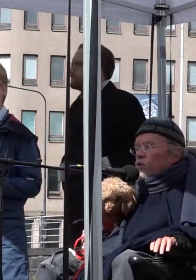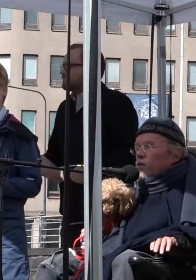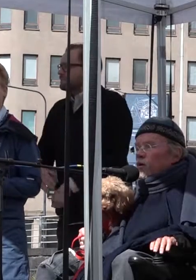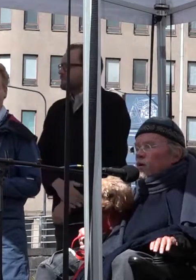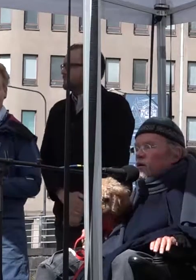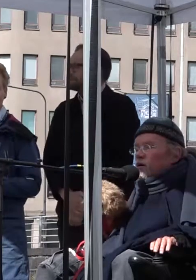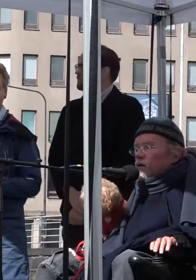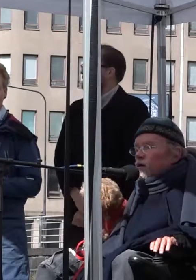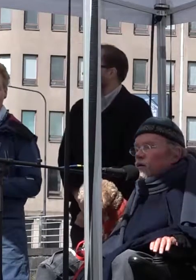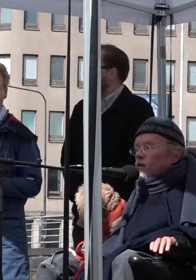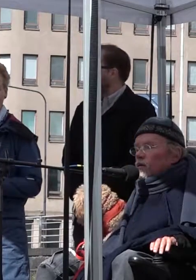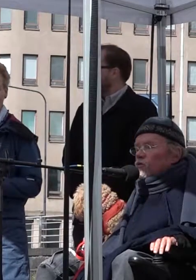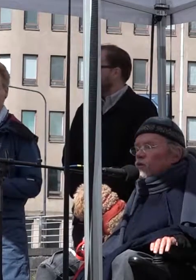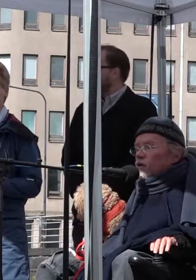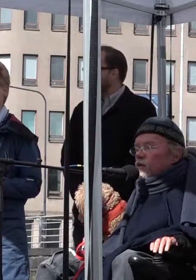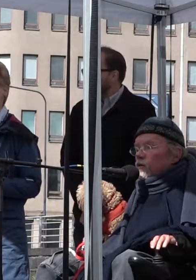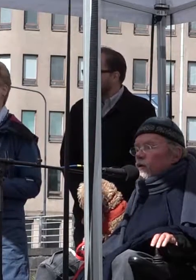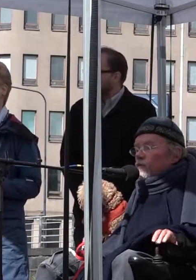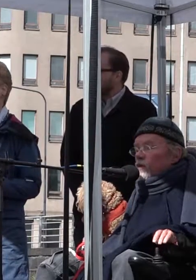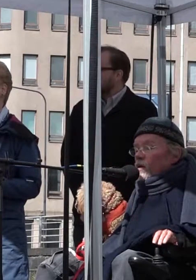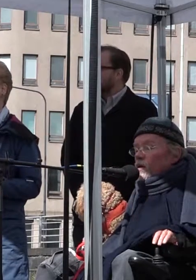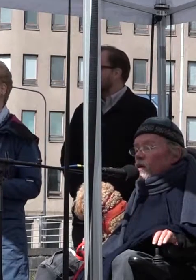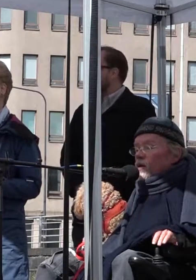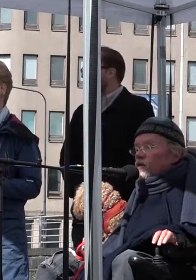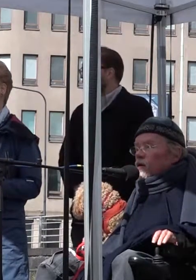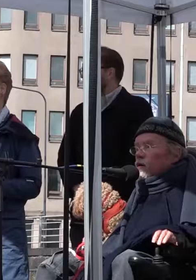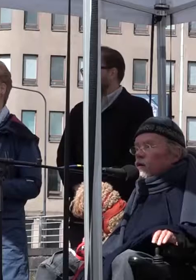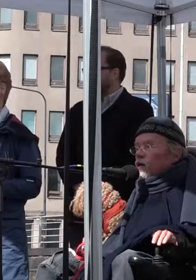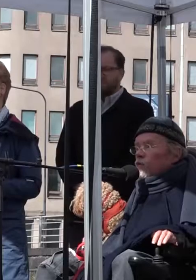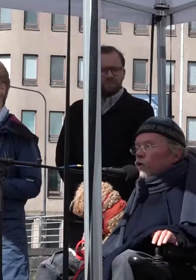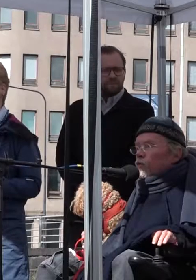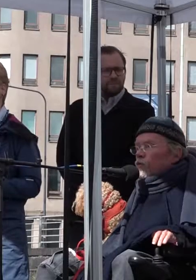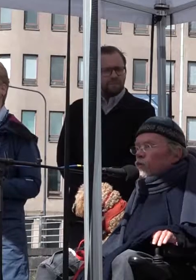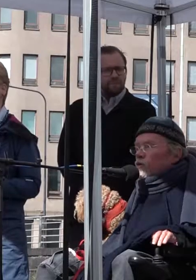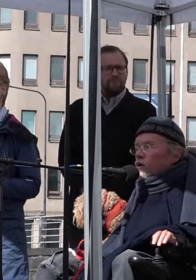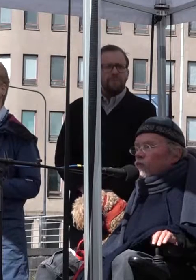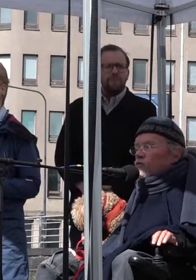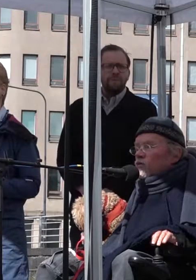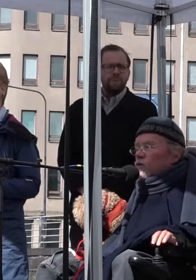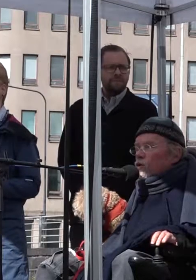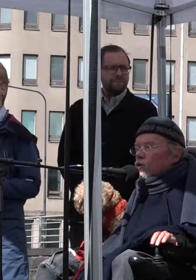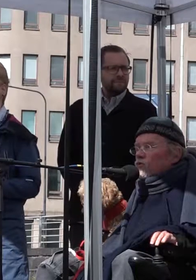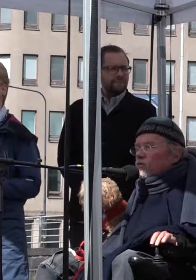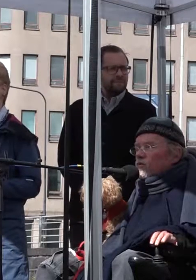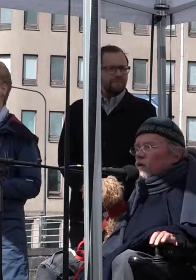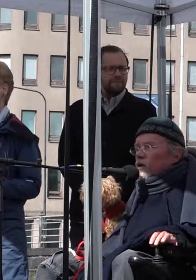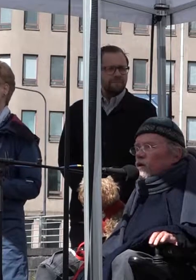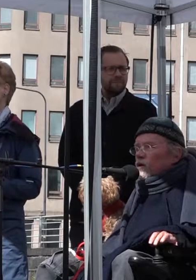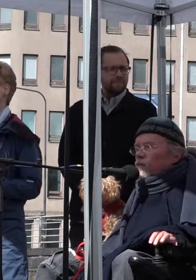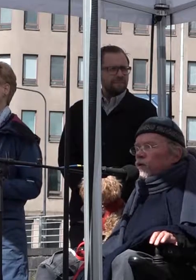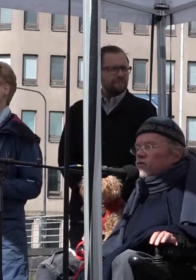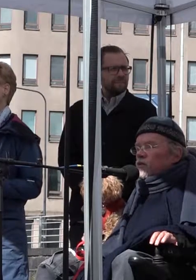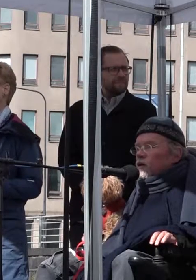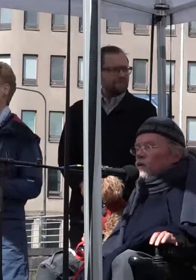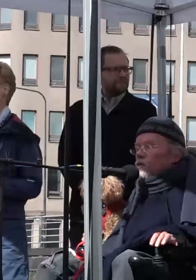astunut voimaan. Ja täytyy sanoa, että kyllä erittäin hankala ja monimutkainen prosessi on ollut saada